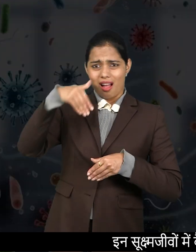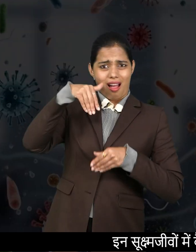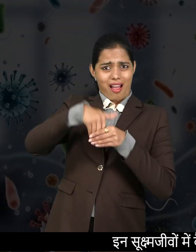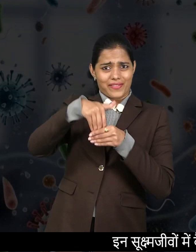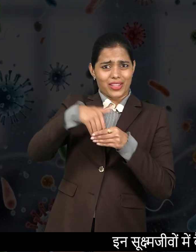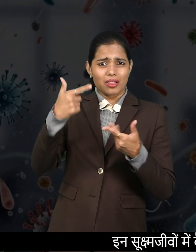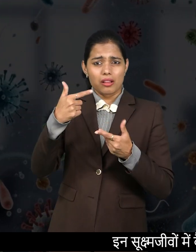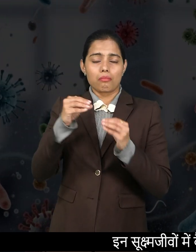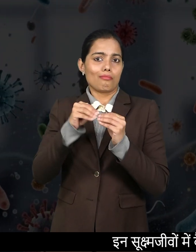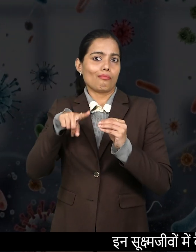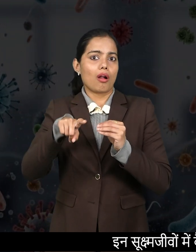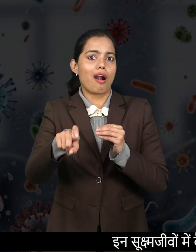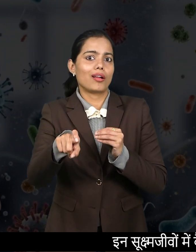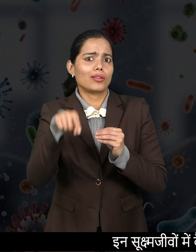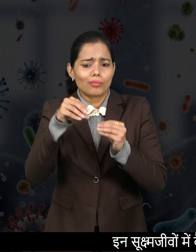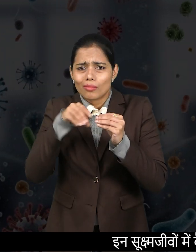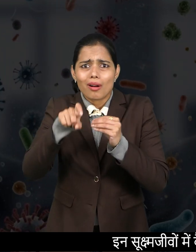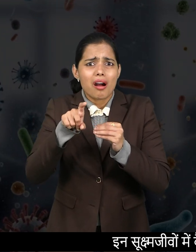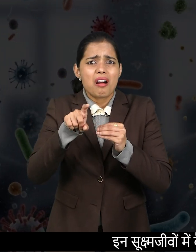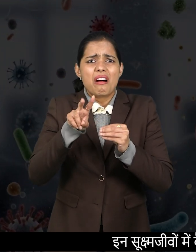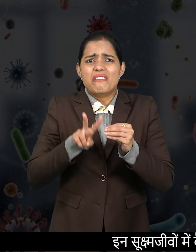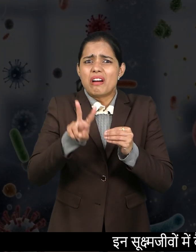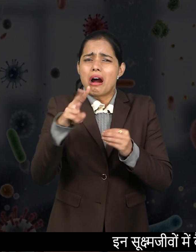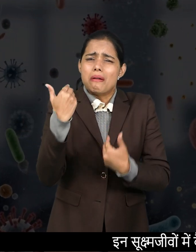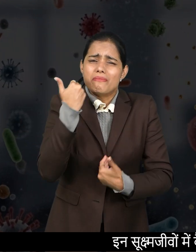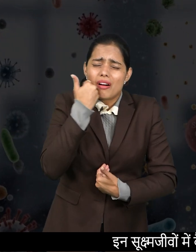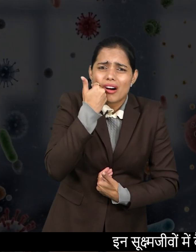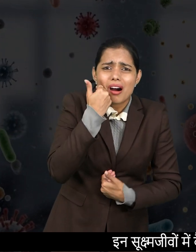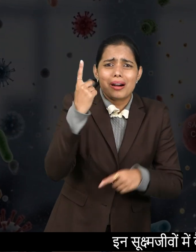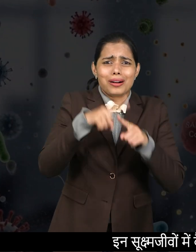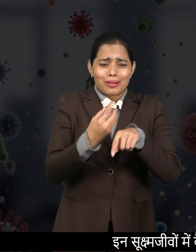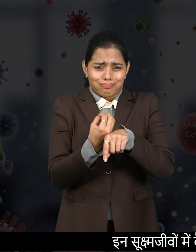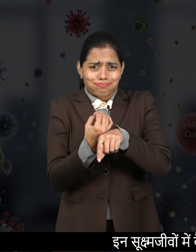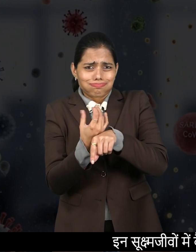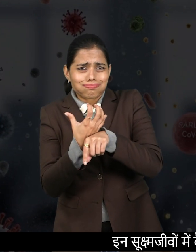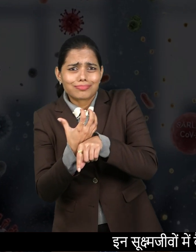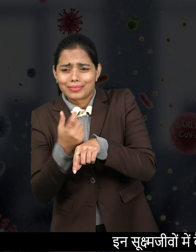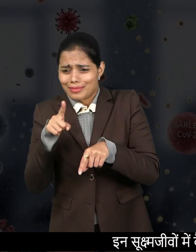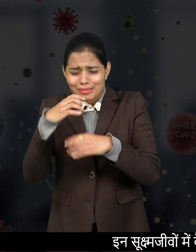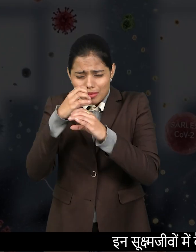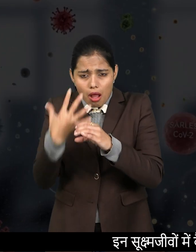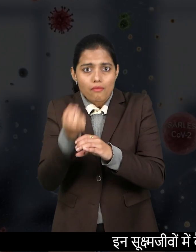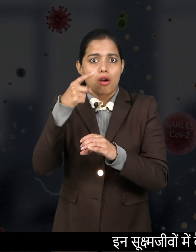इन सूक्ष्म जीवों में बैक्टीरिया, वायरस तथा कवक सम्मिलित है।